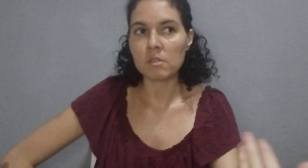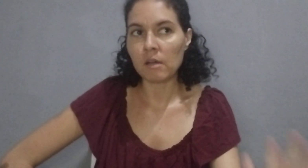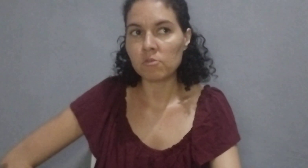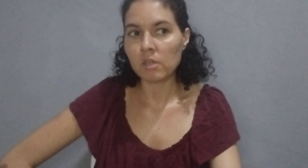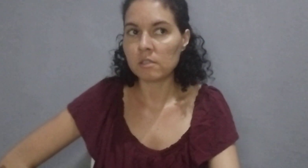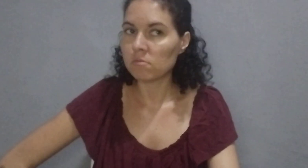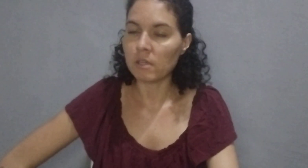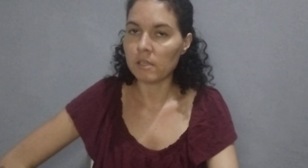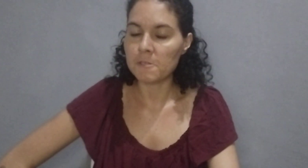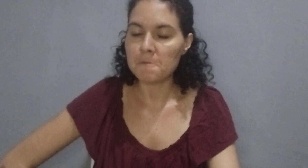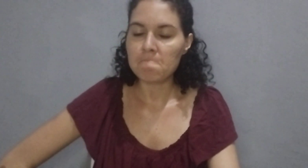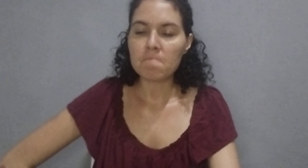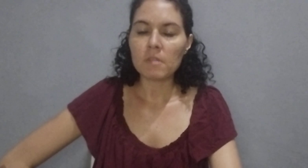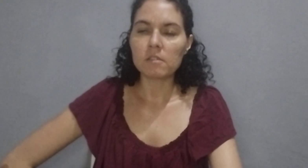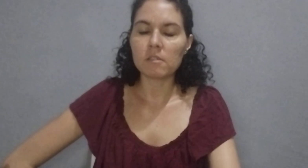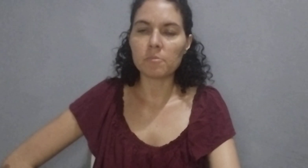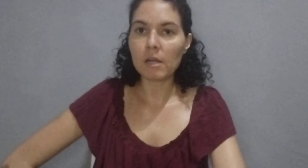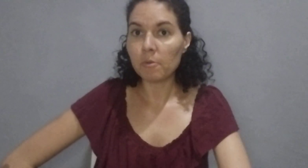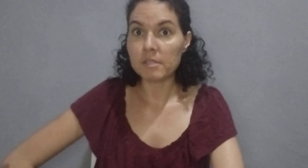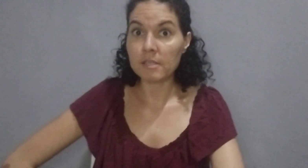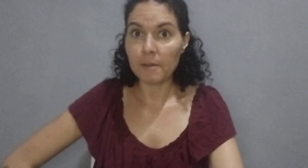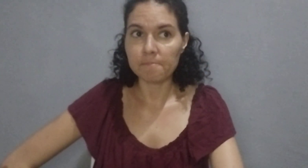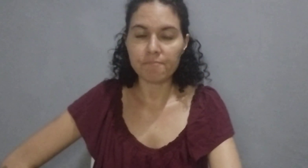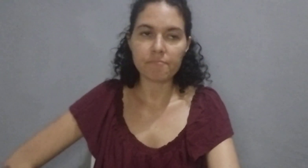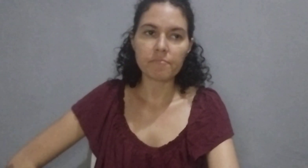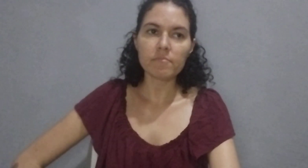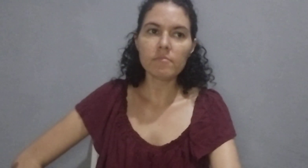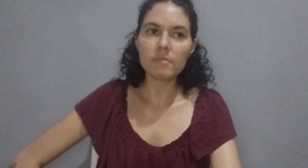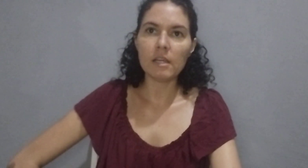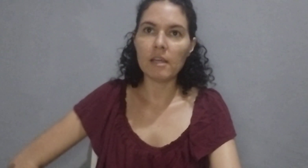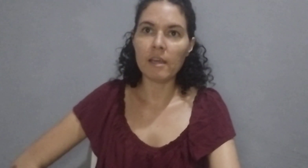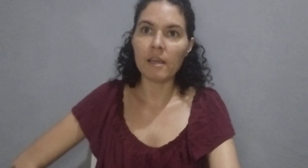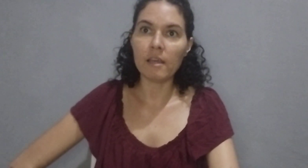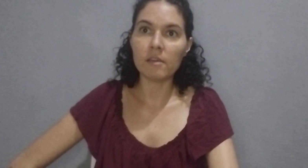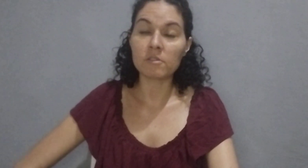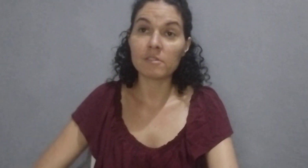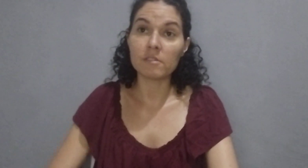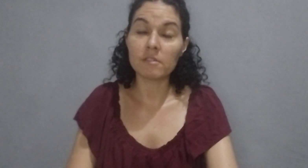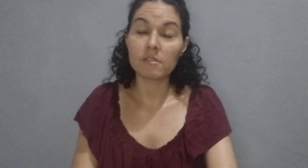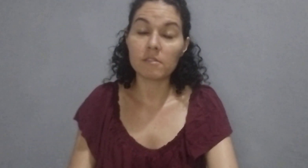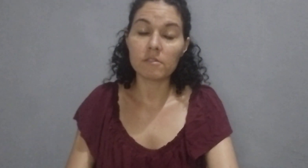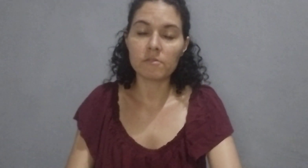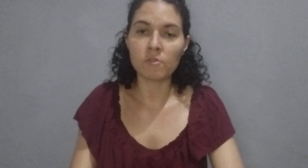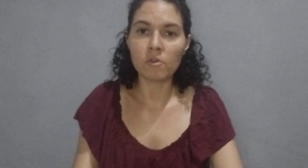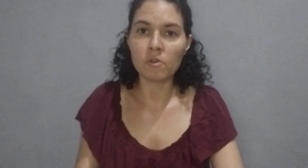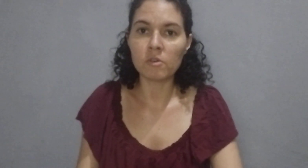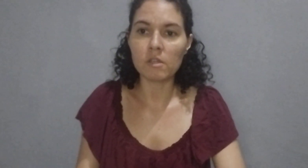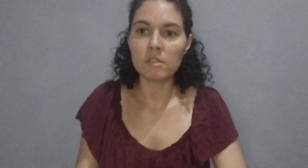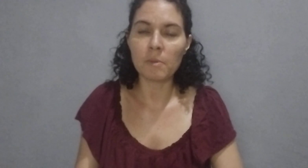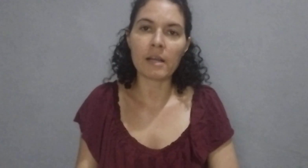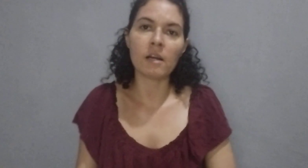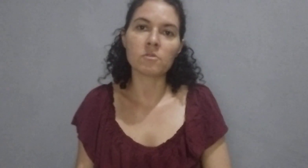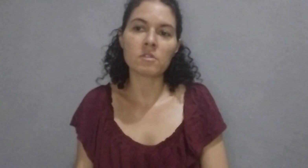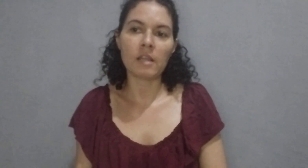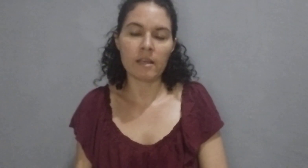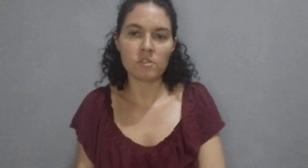sinal de cada um deles. Então, para começar, eu vou explicar os sinais